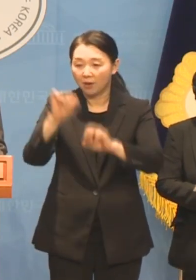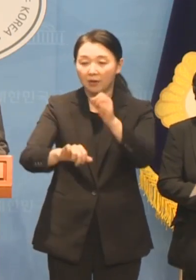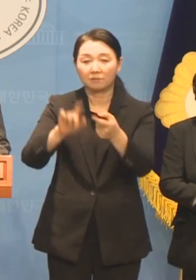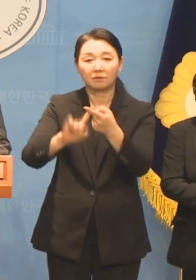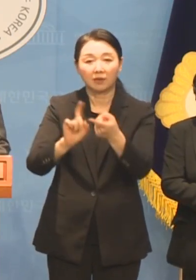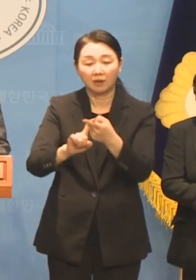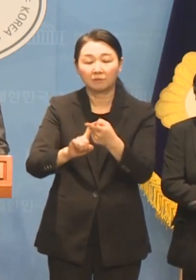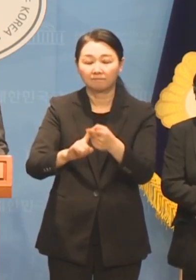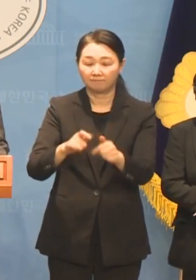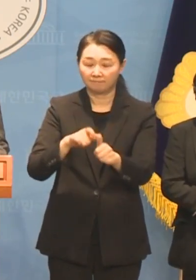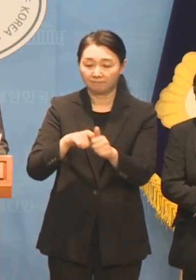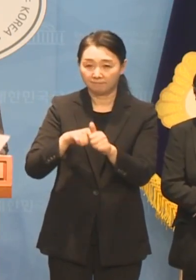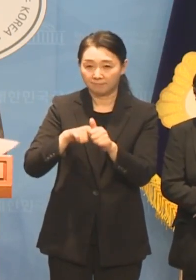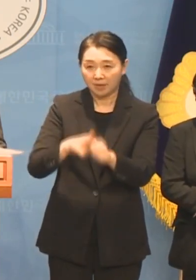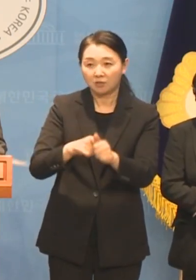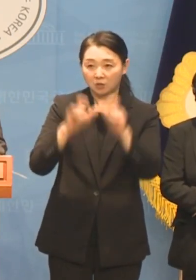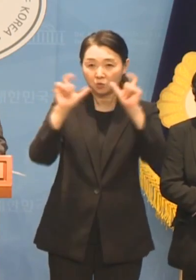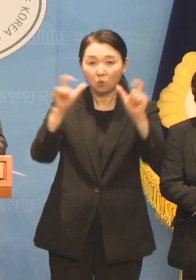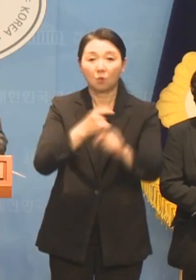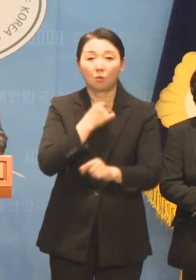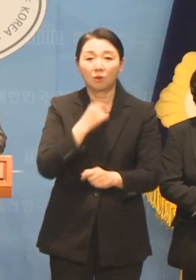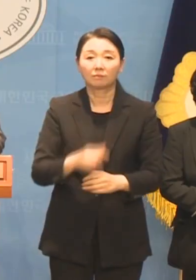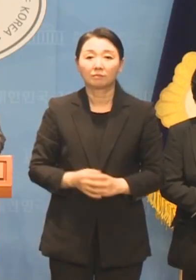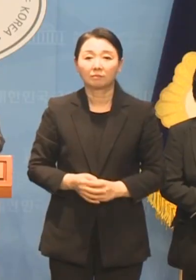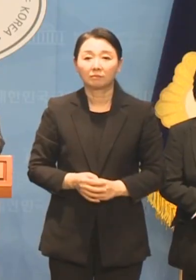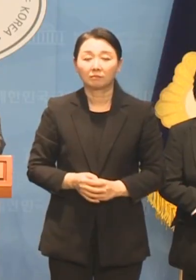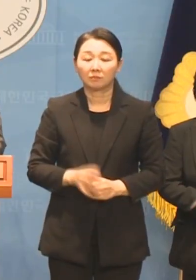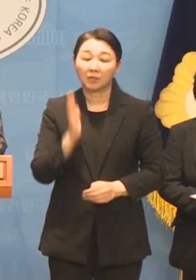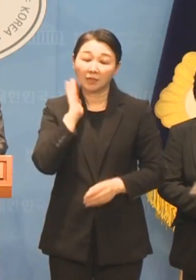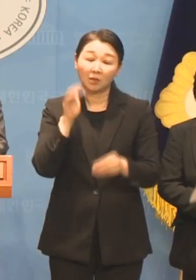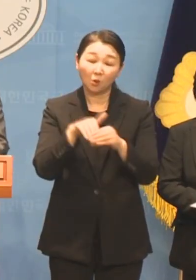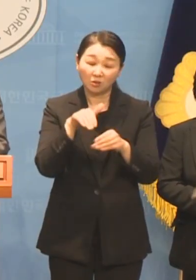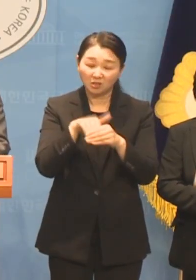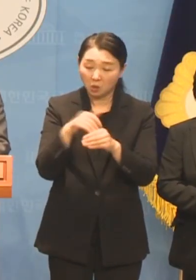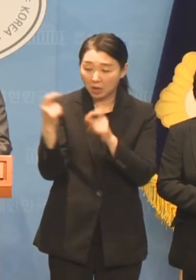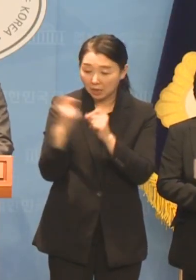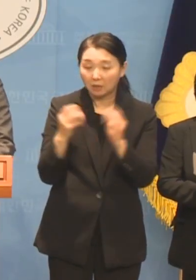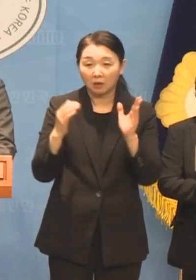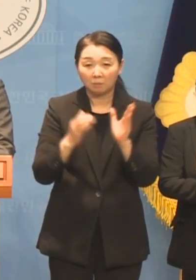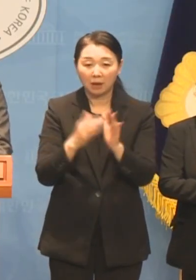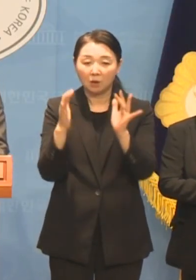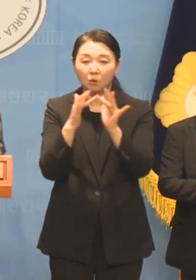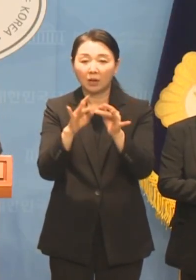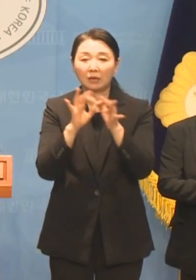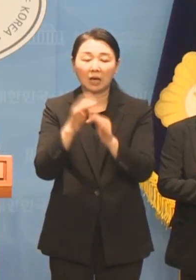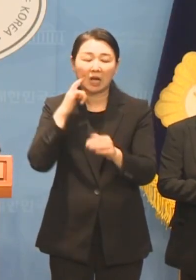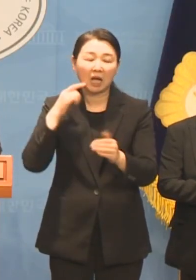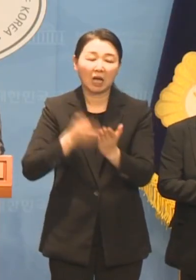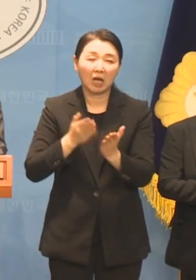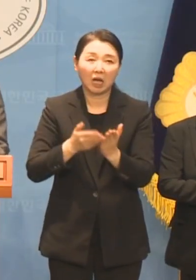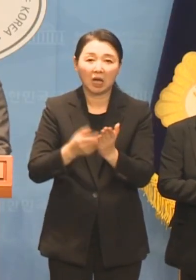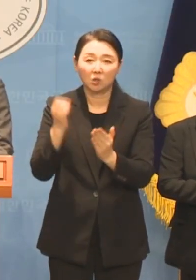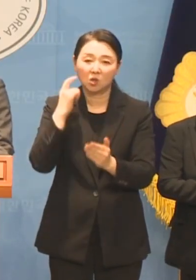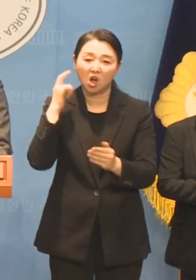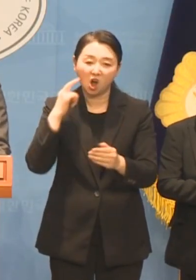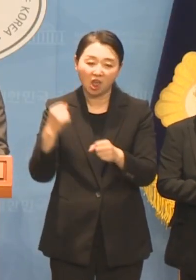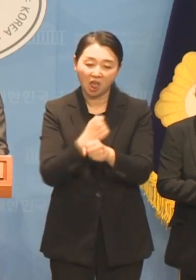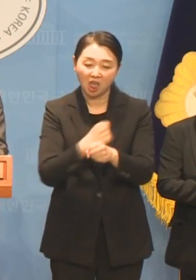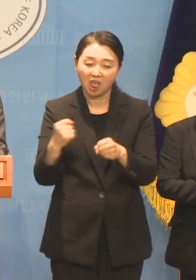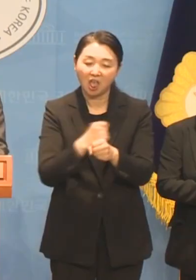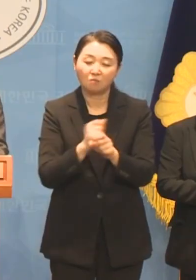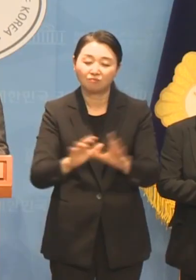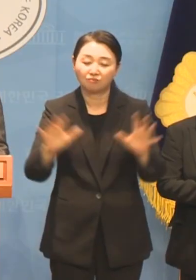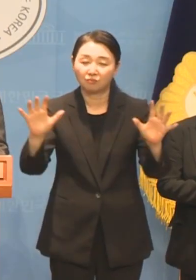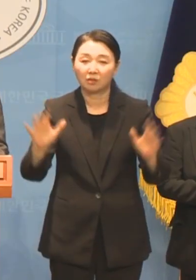대해 강력히 경고합니다. 대선 일정이 가까워짐에 따라 온라인상의 가짜뉴스와 허위 사실이